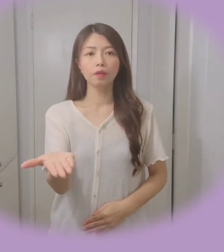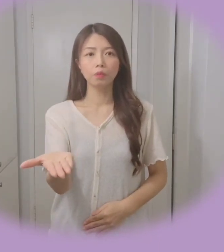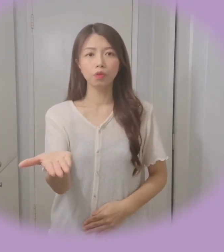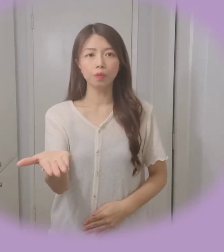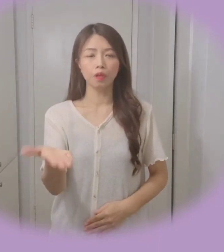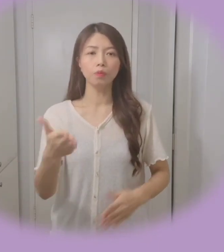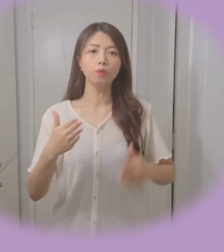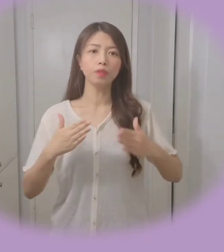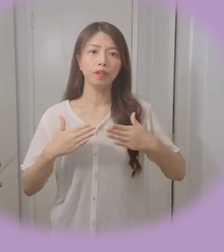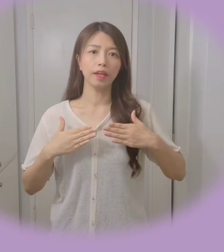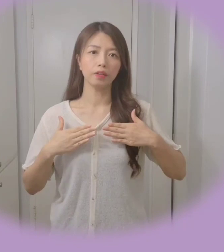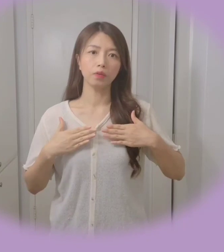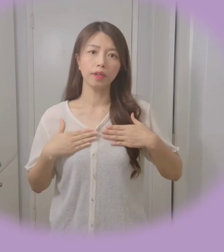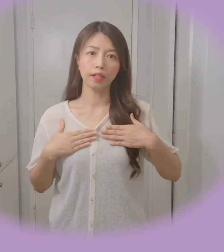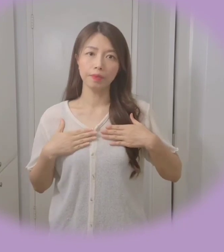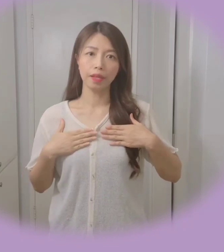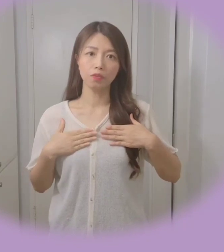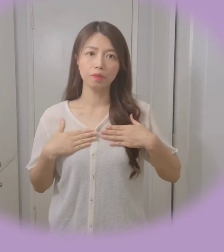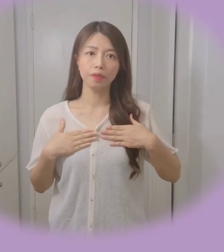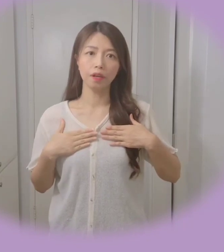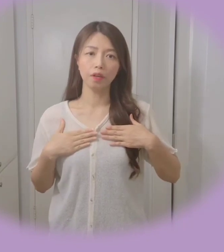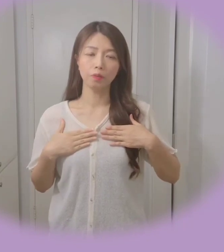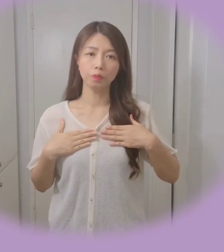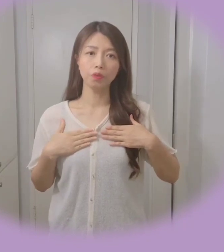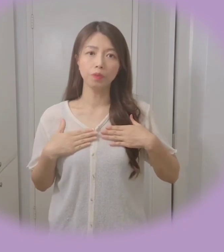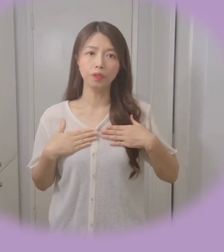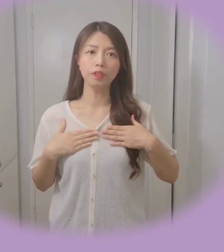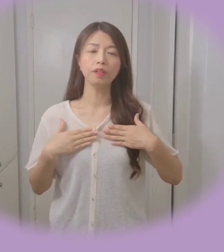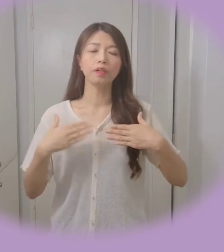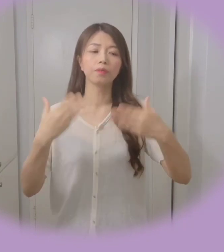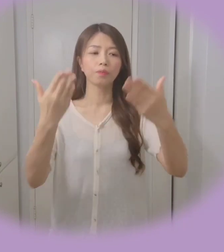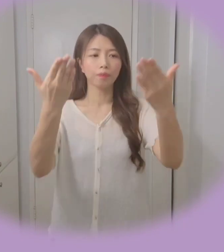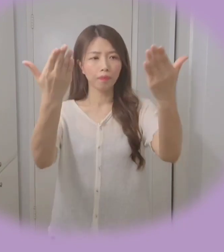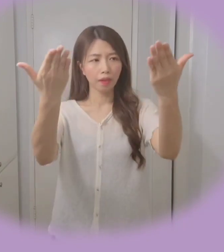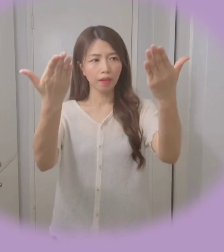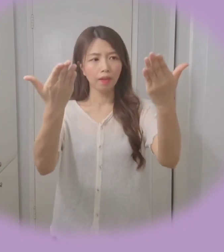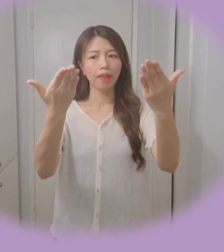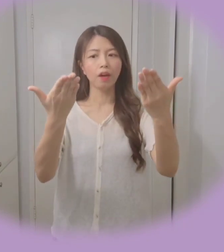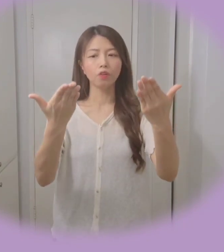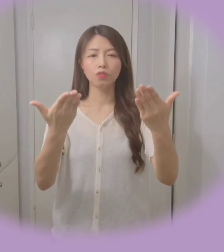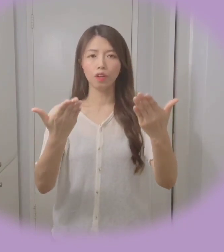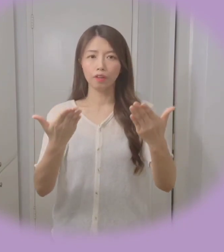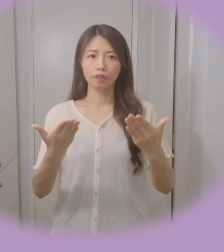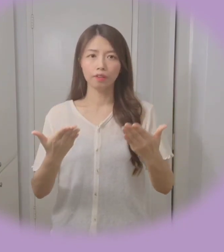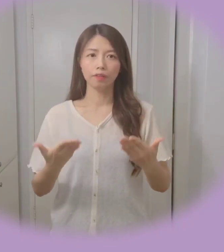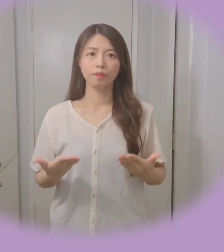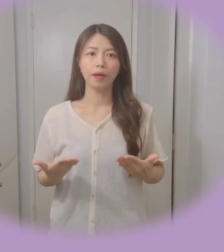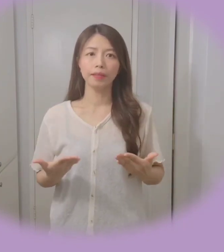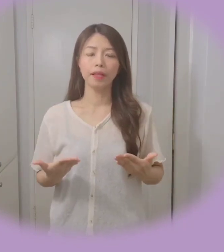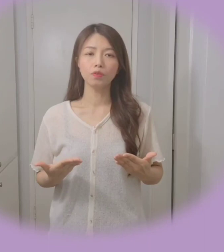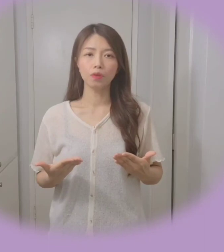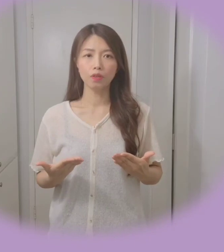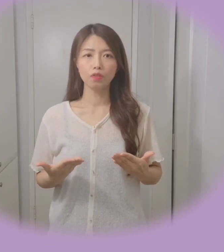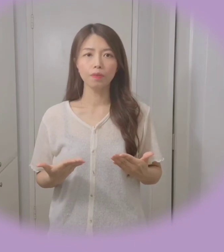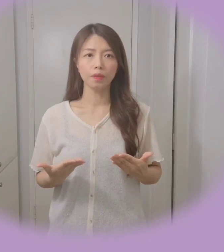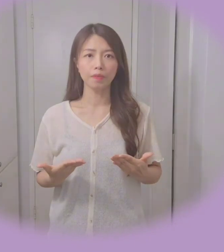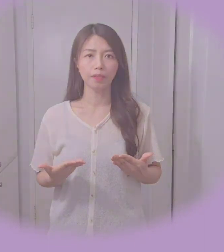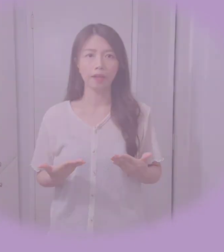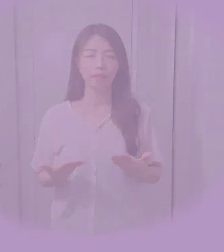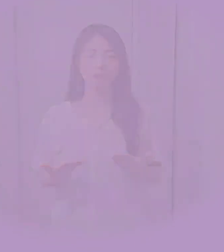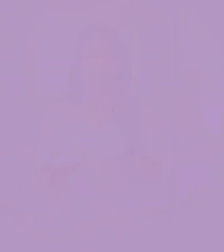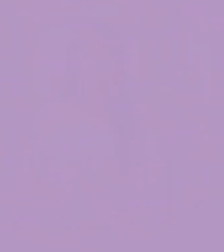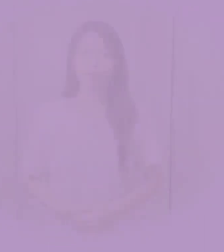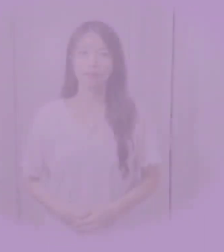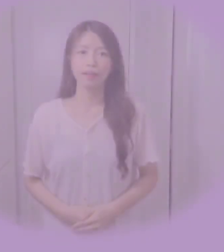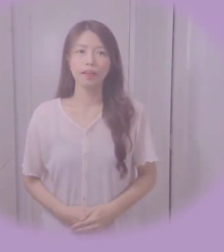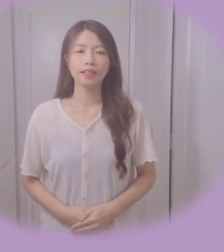그 품은 이렇게 양손을 가슴에 대주시면 돼요. 그 품을 내어주던, 받다 수어를 해주시면